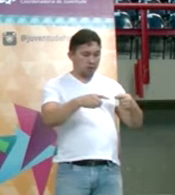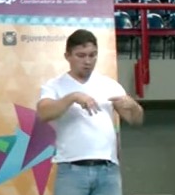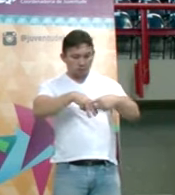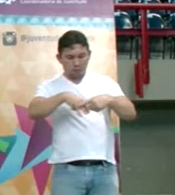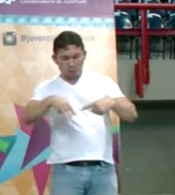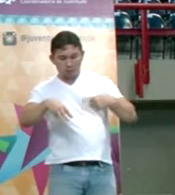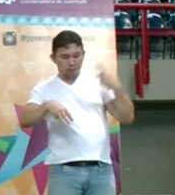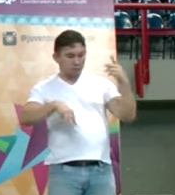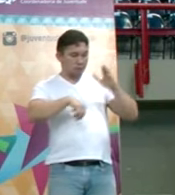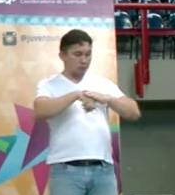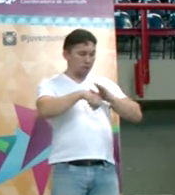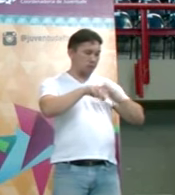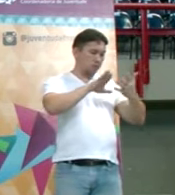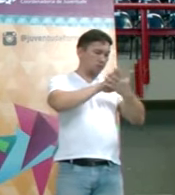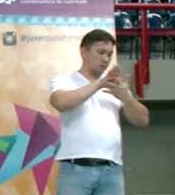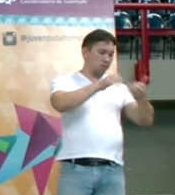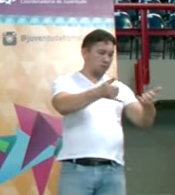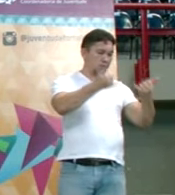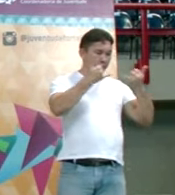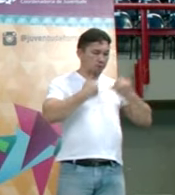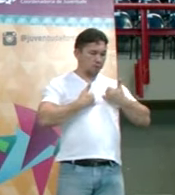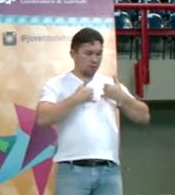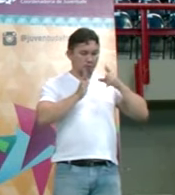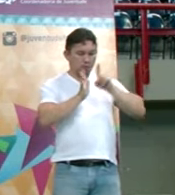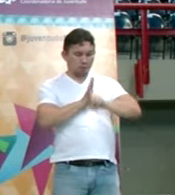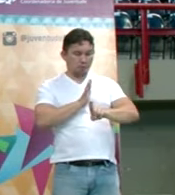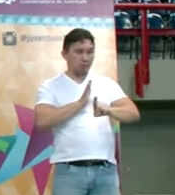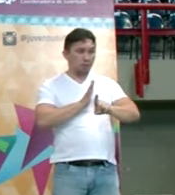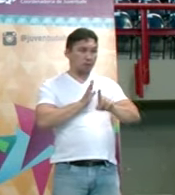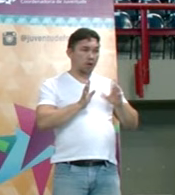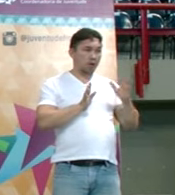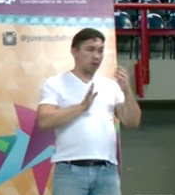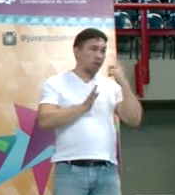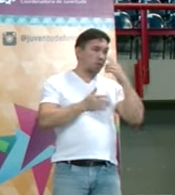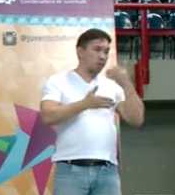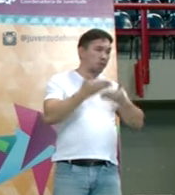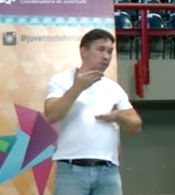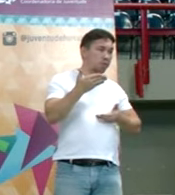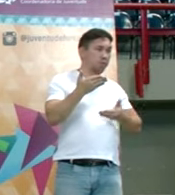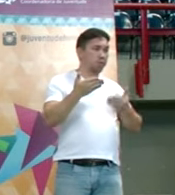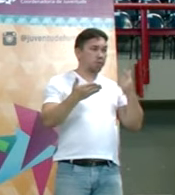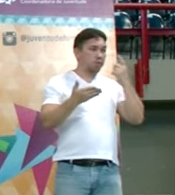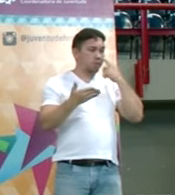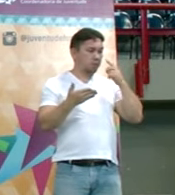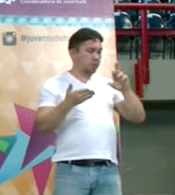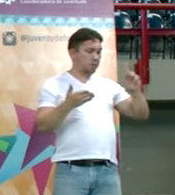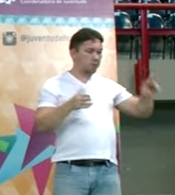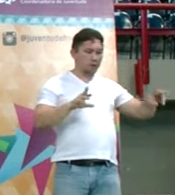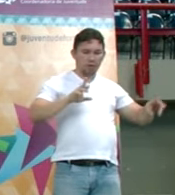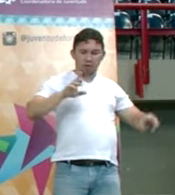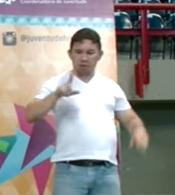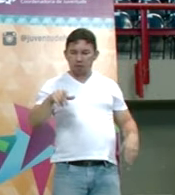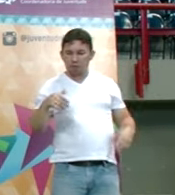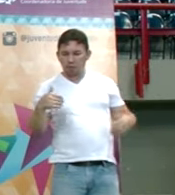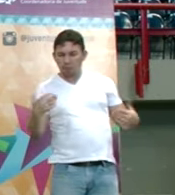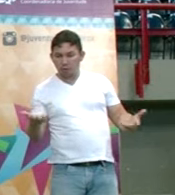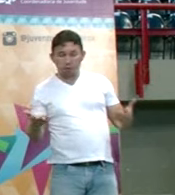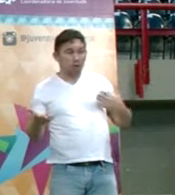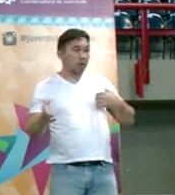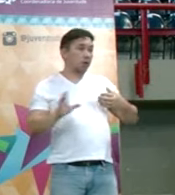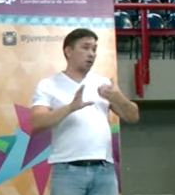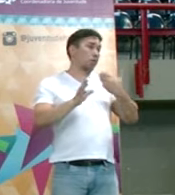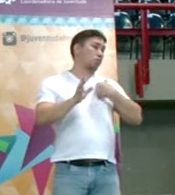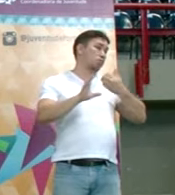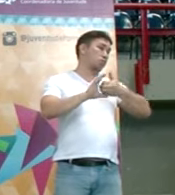ponderada o próprio texto já diz que uma questão uma uma prova tem um peso diferente da outra então o que